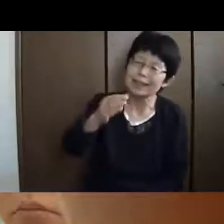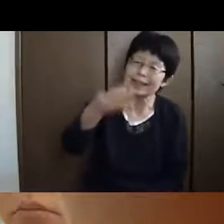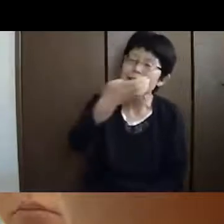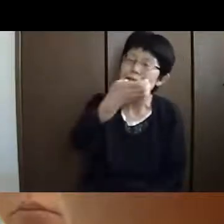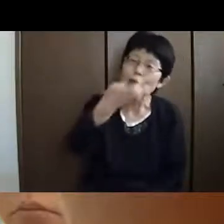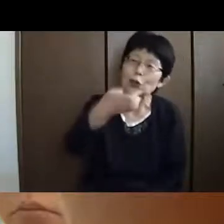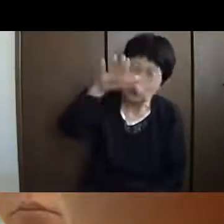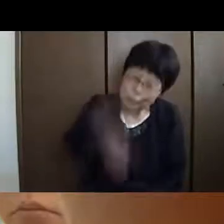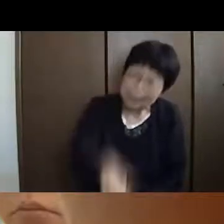ですか。 うんと、